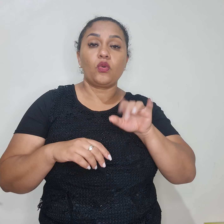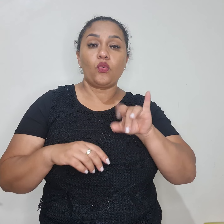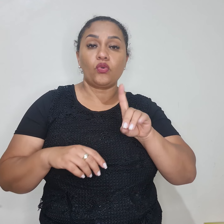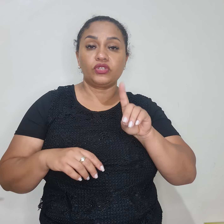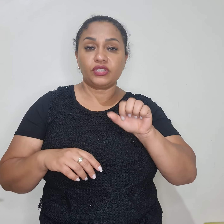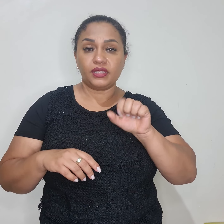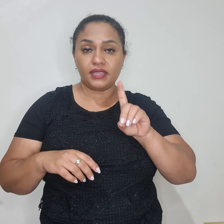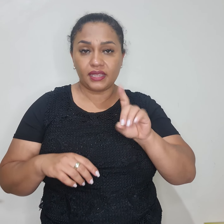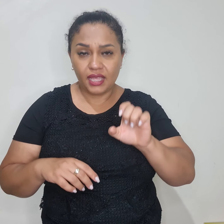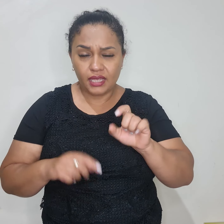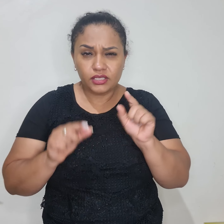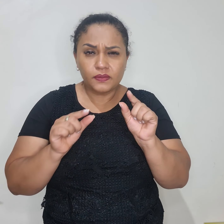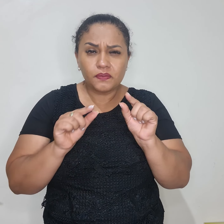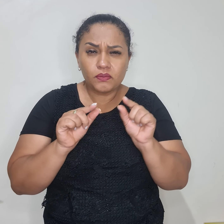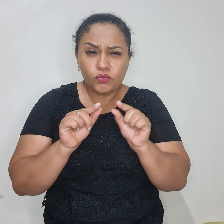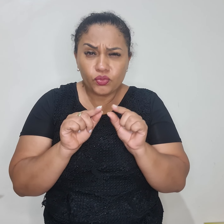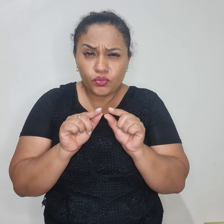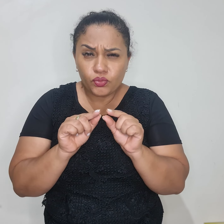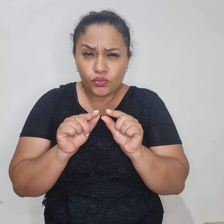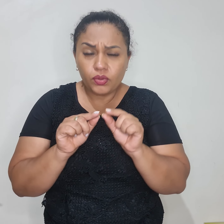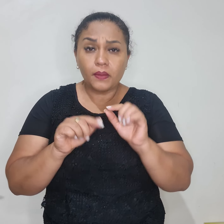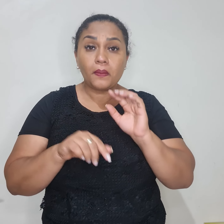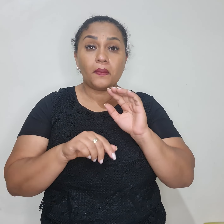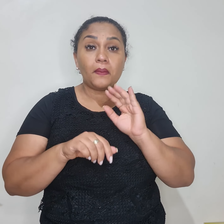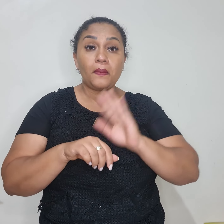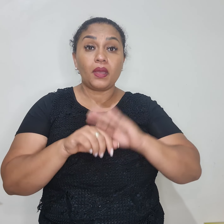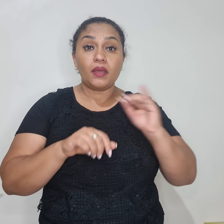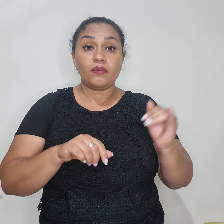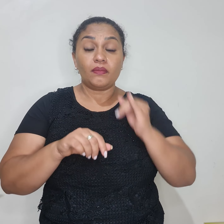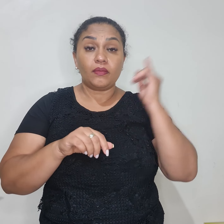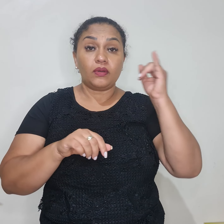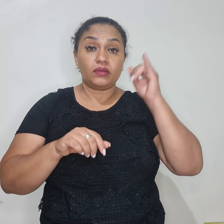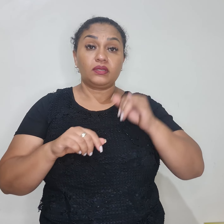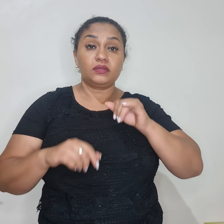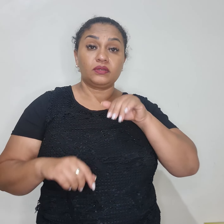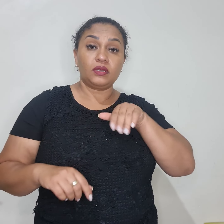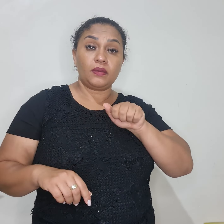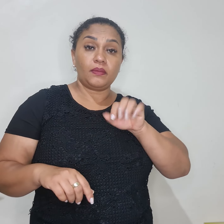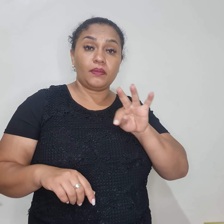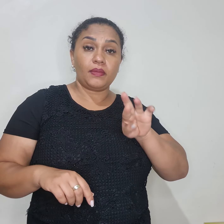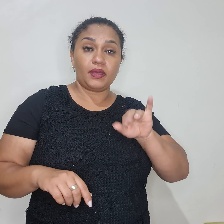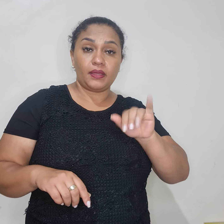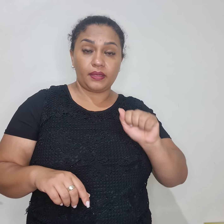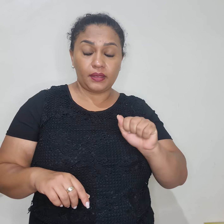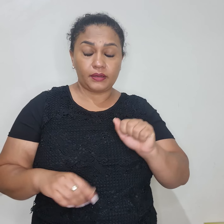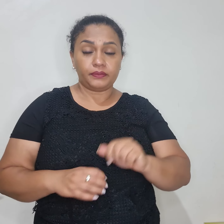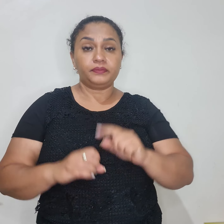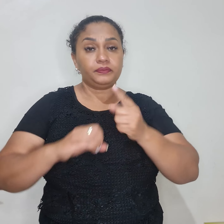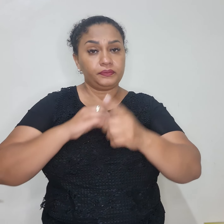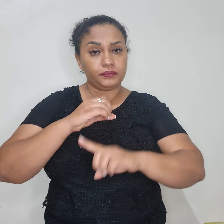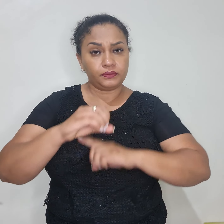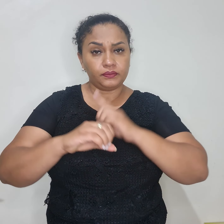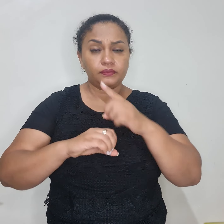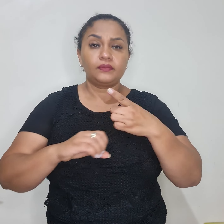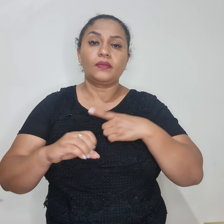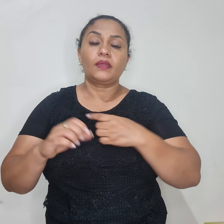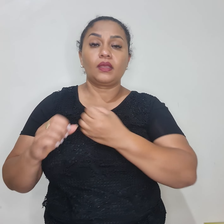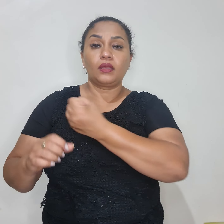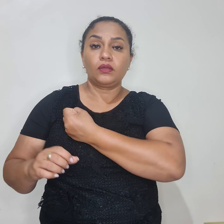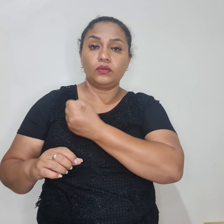menor fração, a identificação de um elemento, como nós vimos em outra aula. O átomo ele possui um número atômico, que é o que identifica